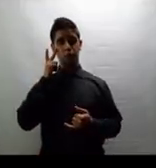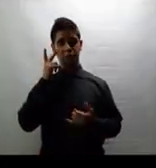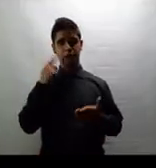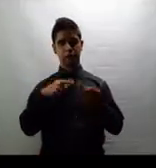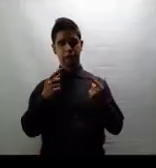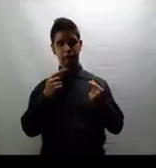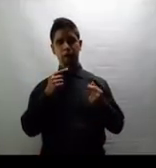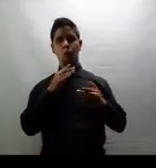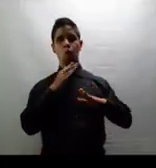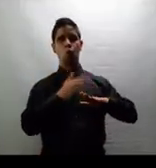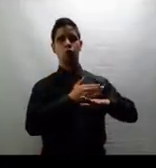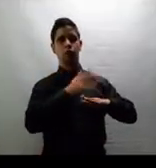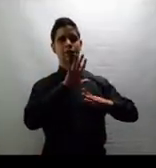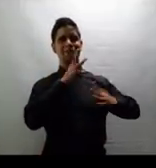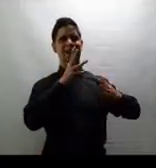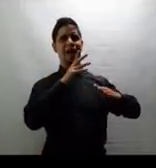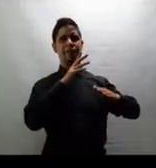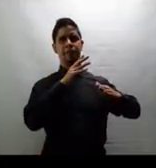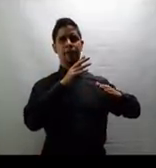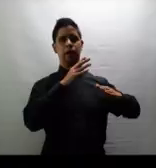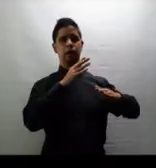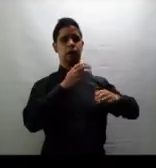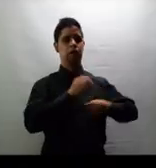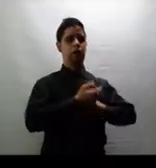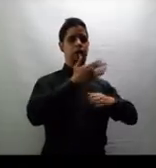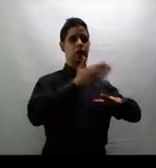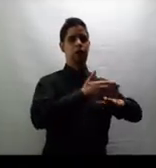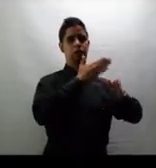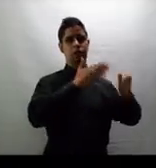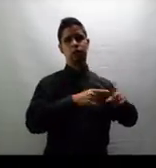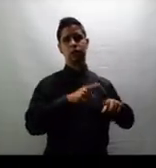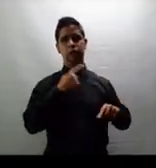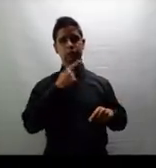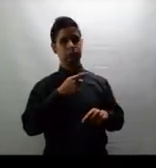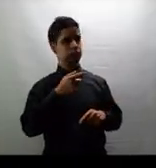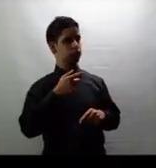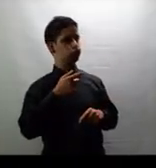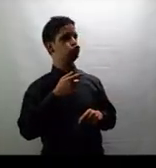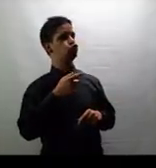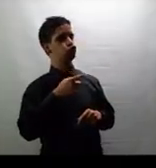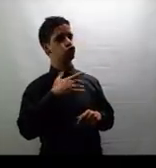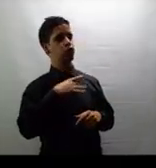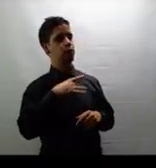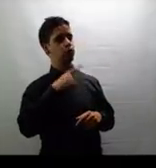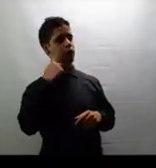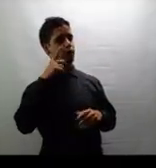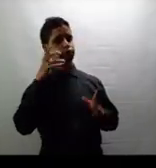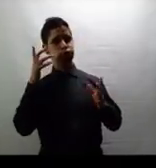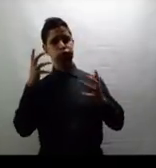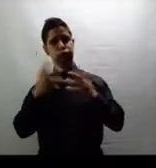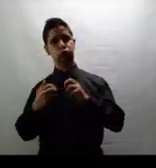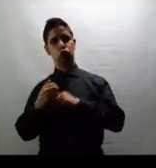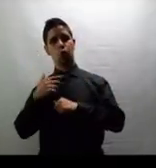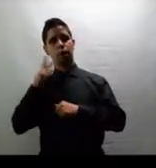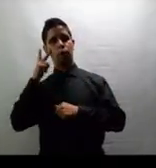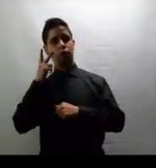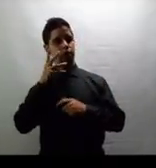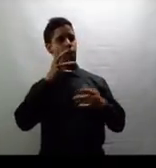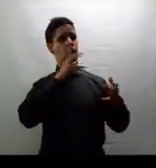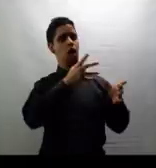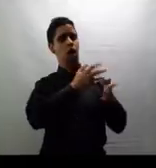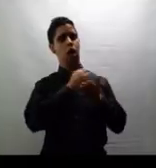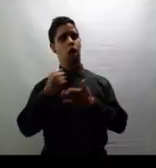las utilizan para jingle que a veces hay mucha polémica con los cantantes porque después que yo no hice esta canción para que lo utilizaran para con fines políticos